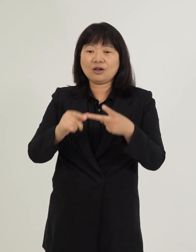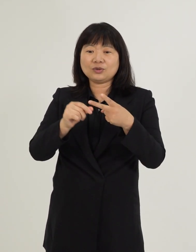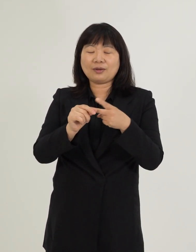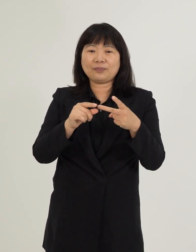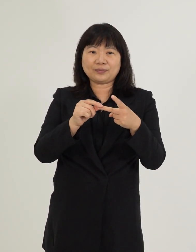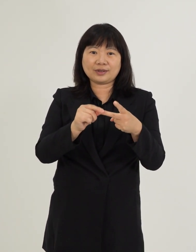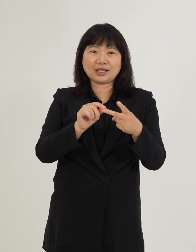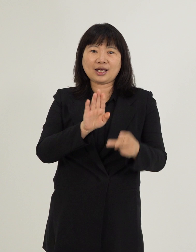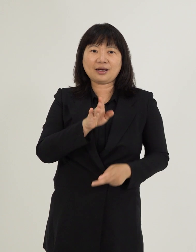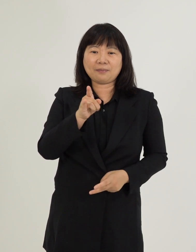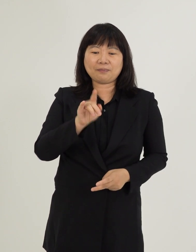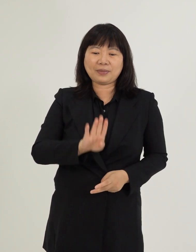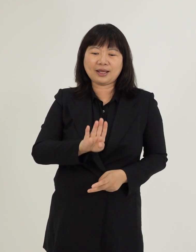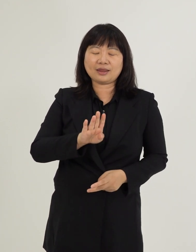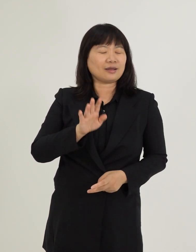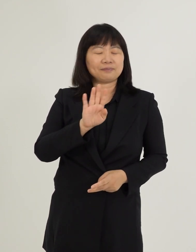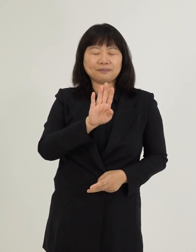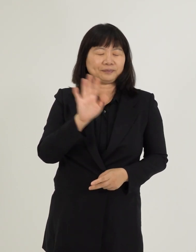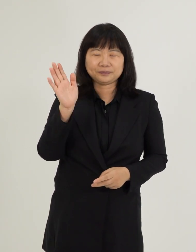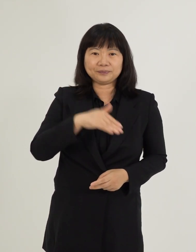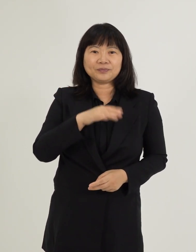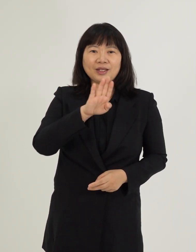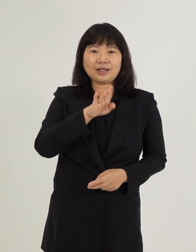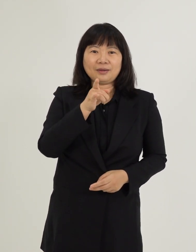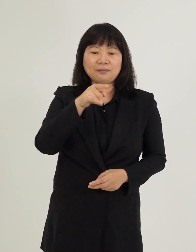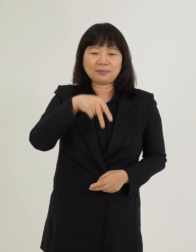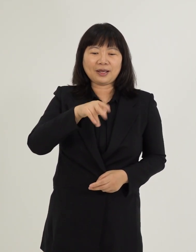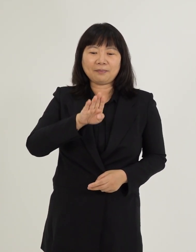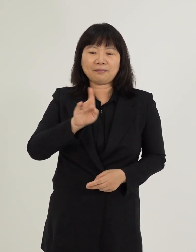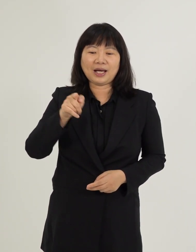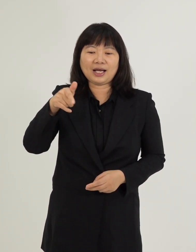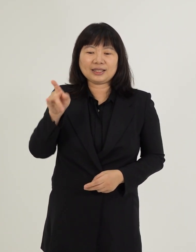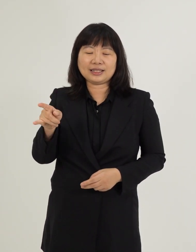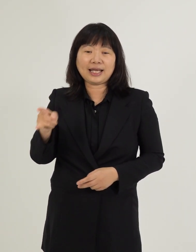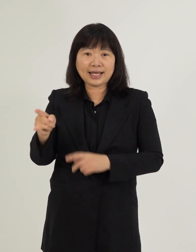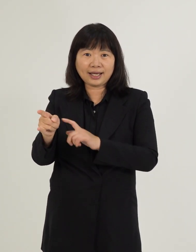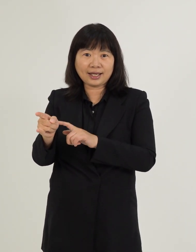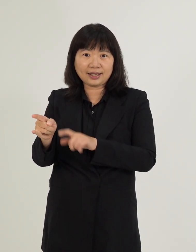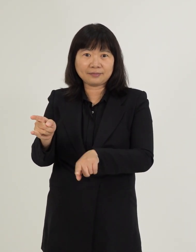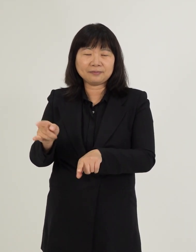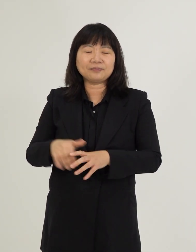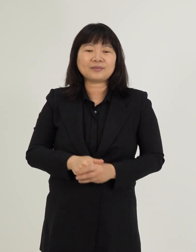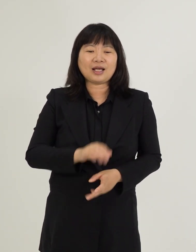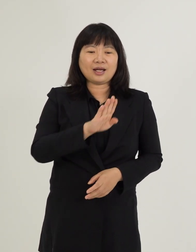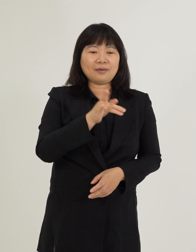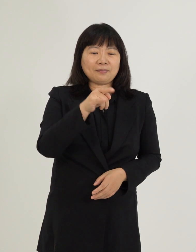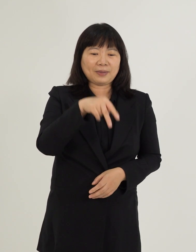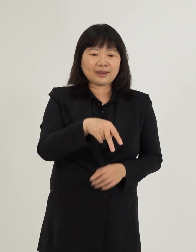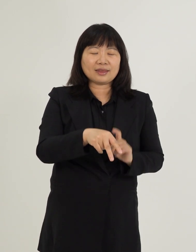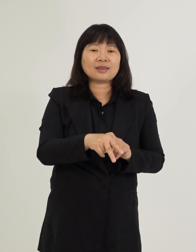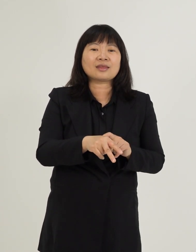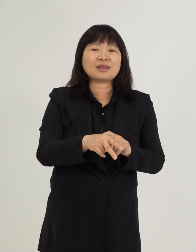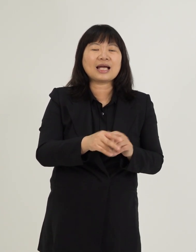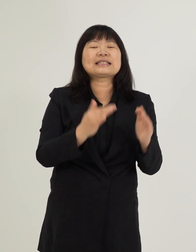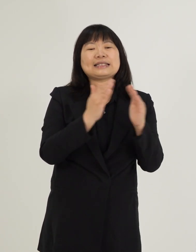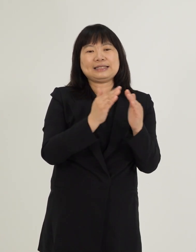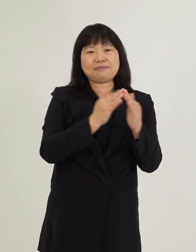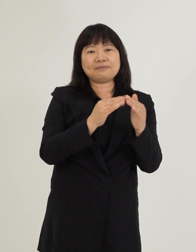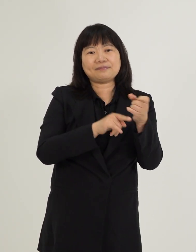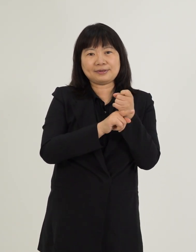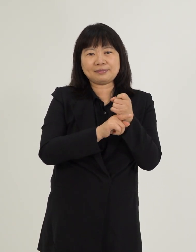벳 하면 이 집이란 뜻이에요. 베이트, 집이란 뜻이고 바게